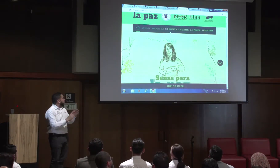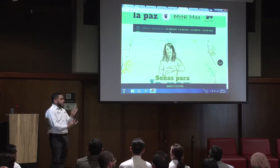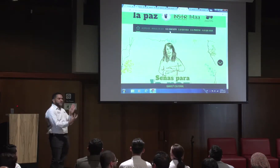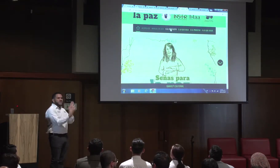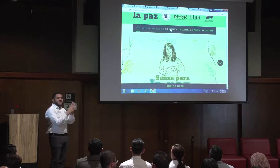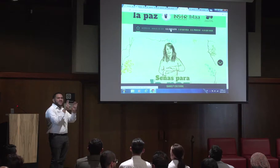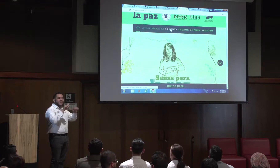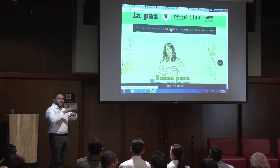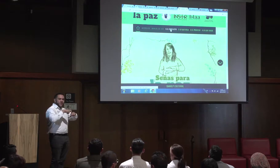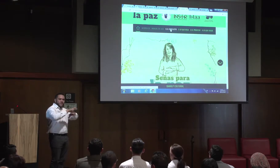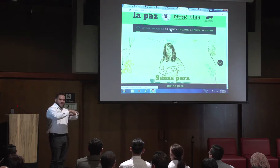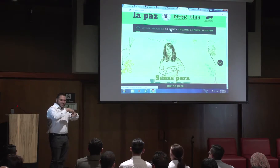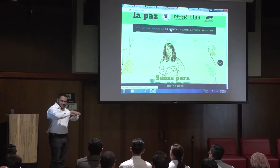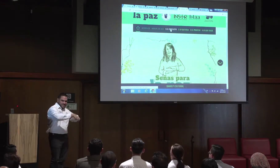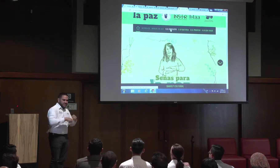el conflicto,